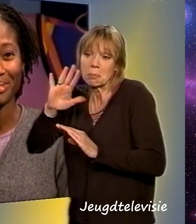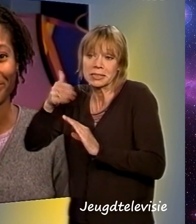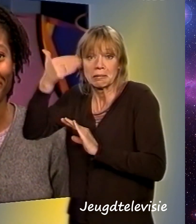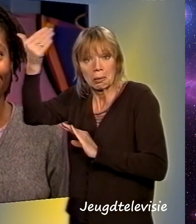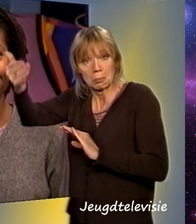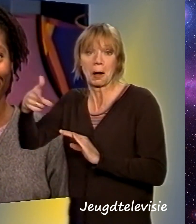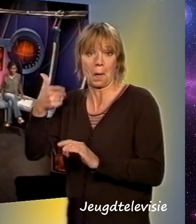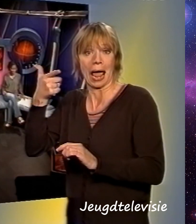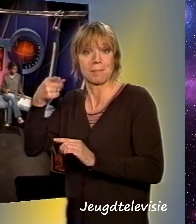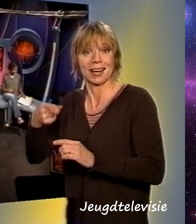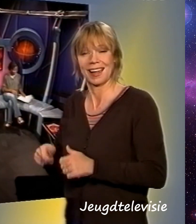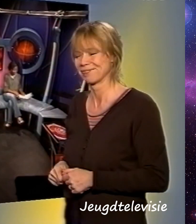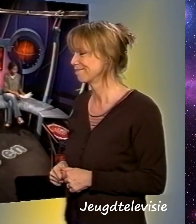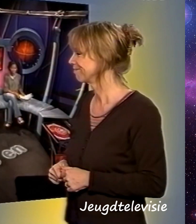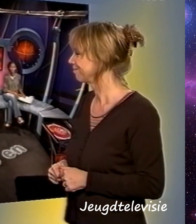camera